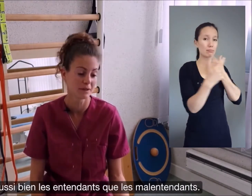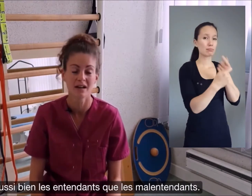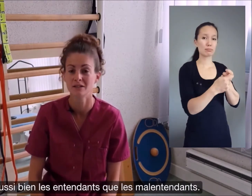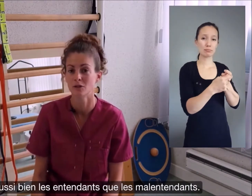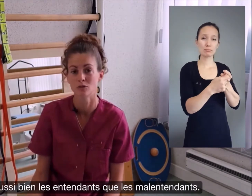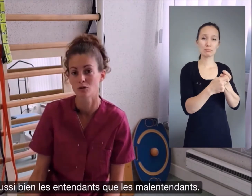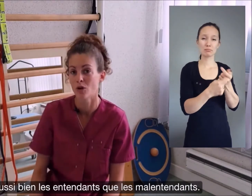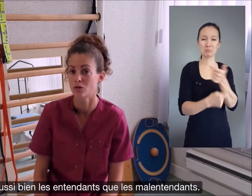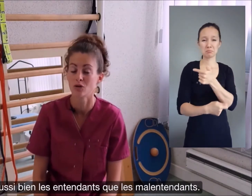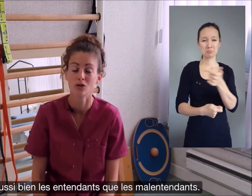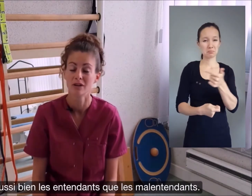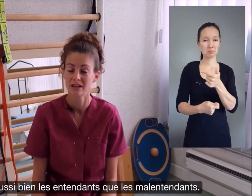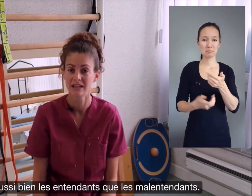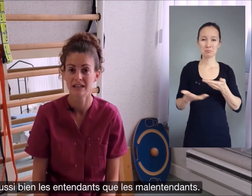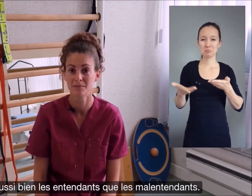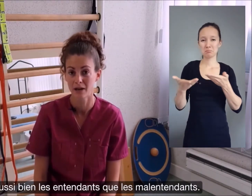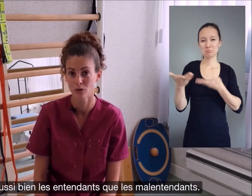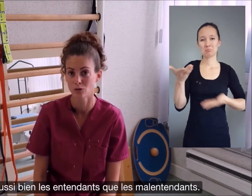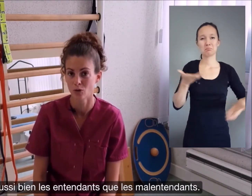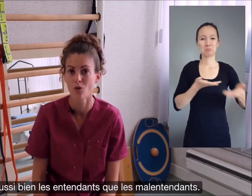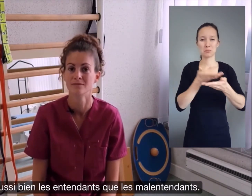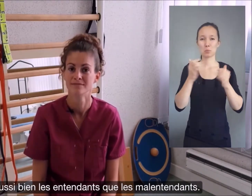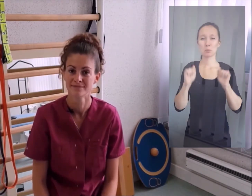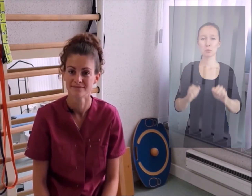bien les entendants que les malentendants.